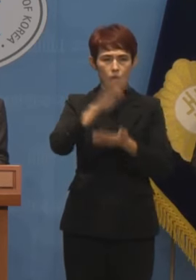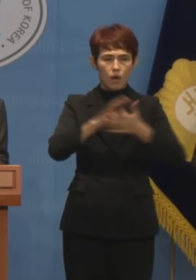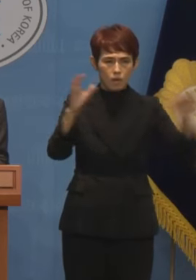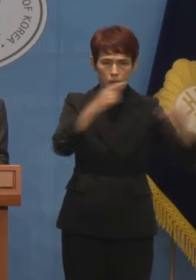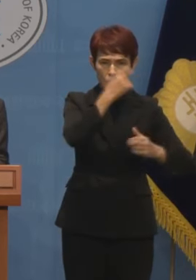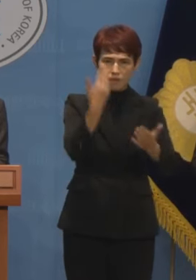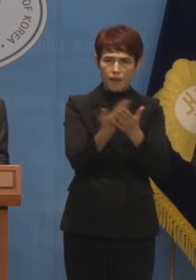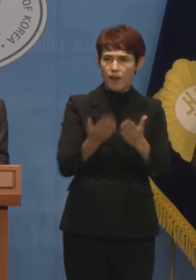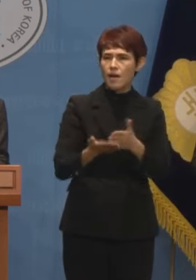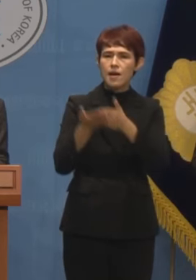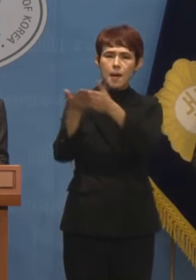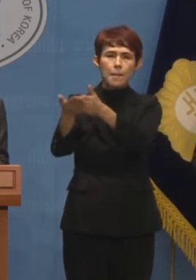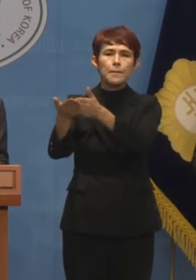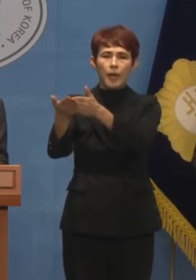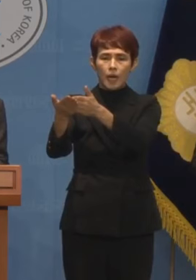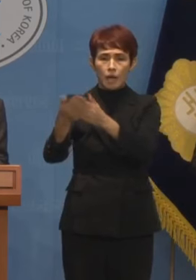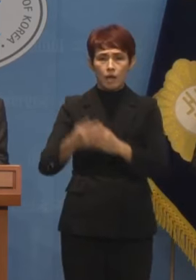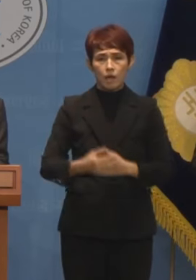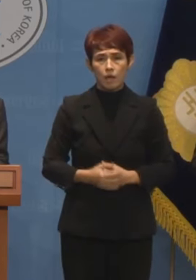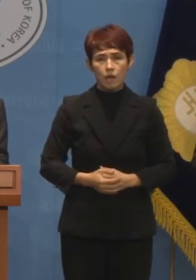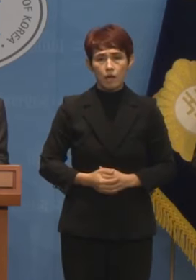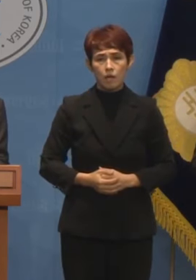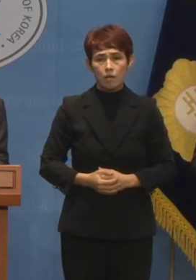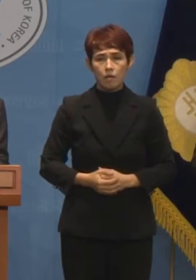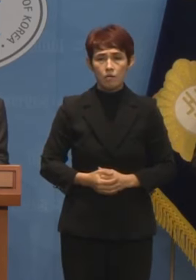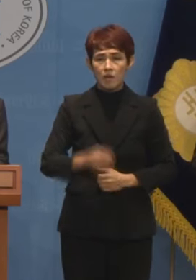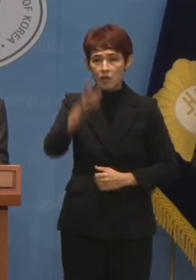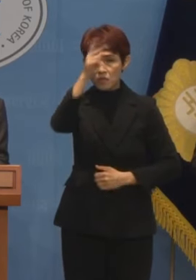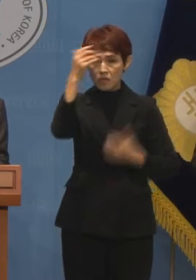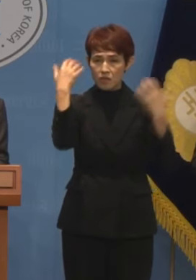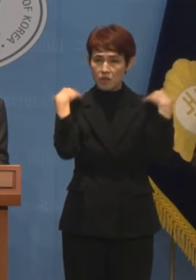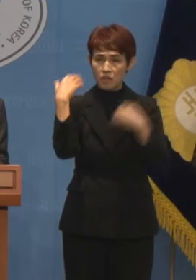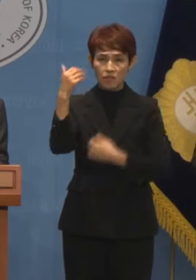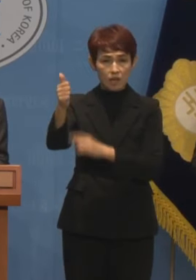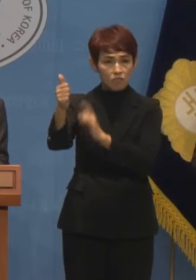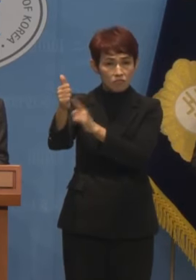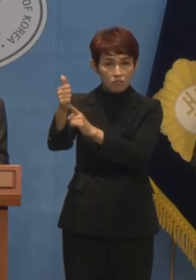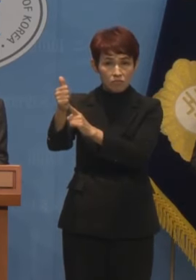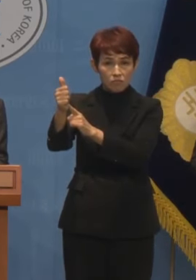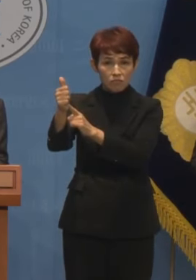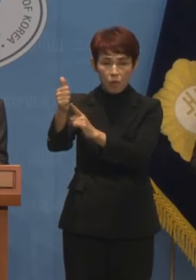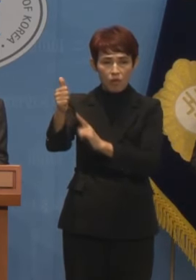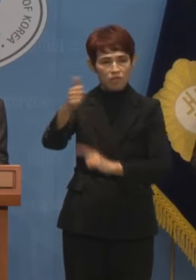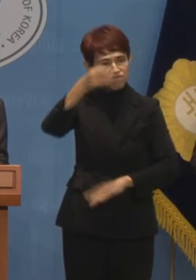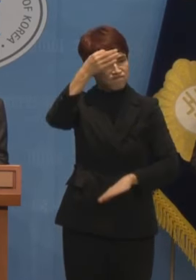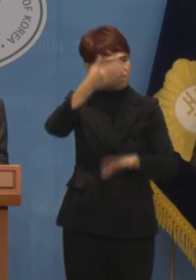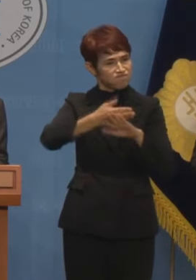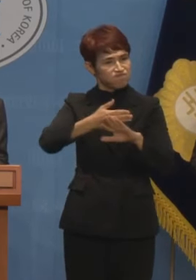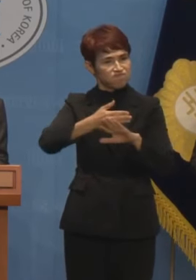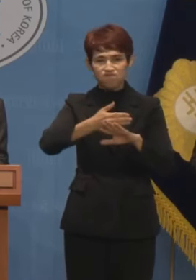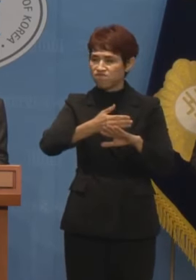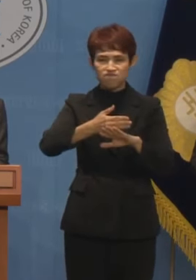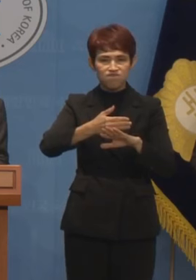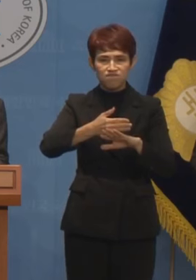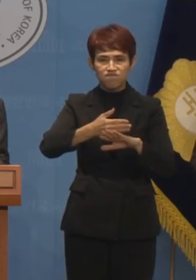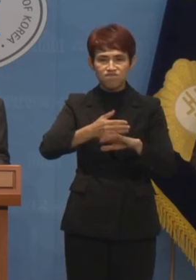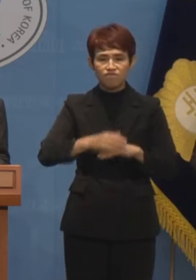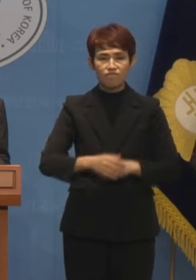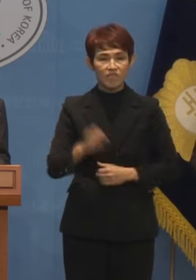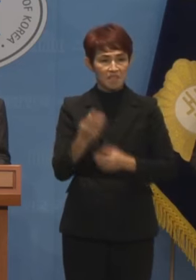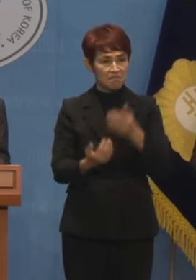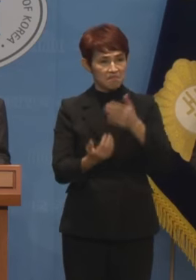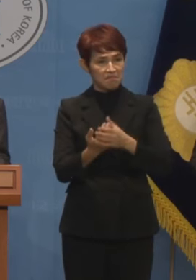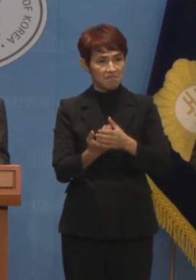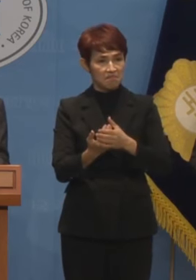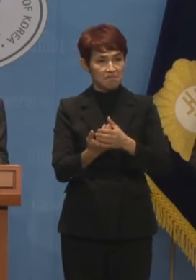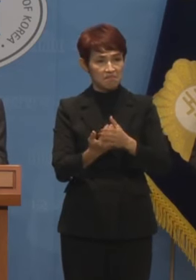바 있습니다. 하지만 조지오 경찰청장은 사과와 재발 방지마저